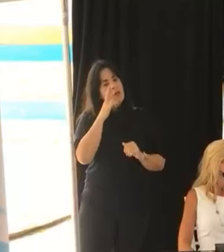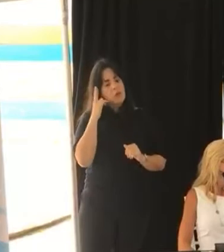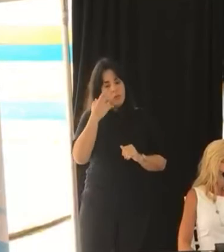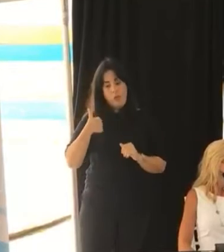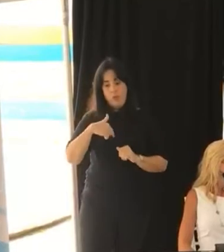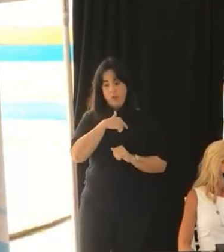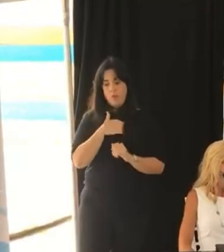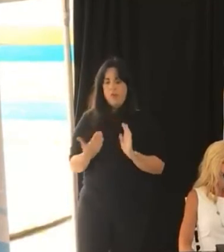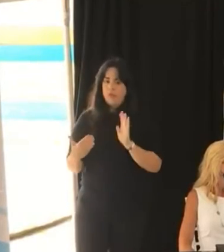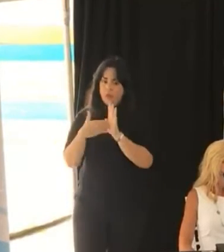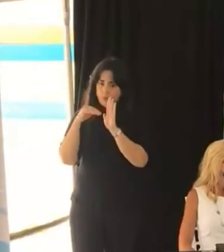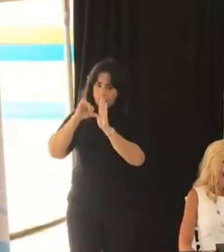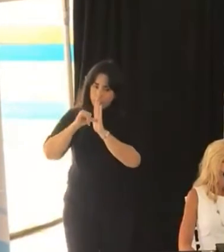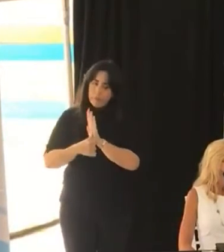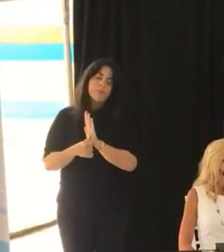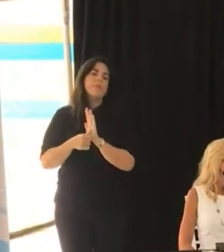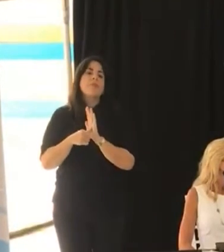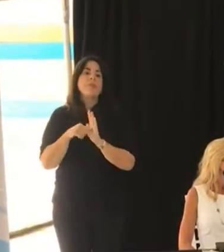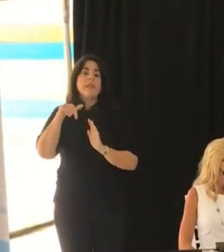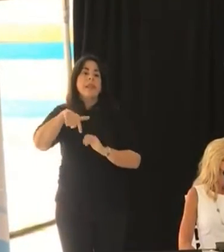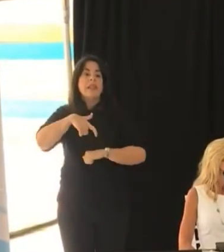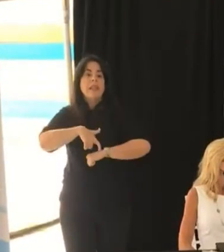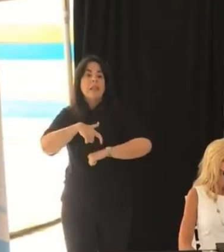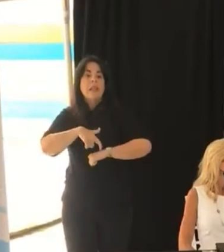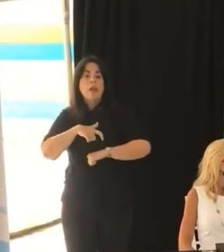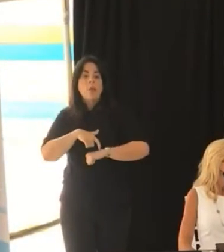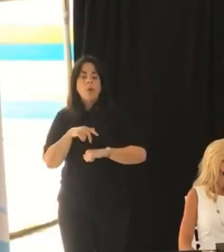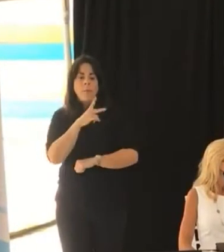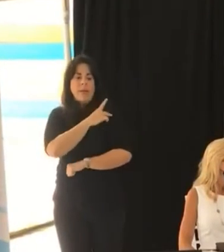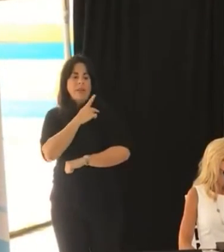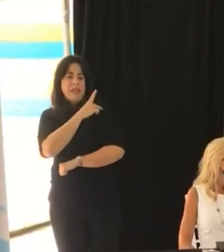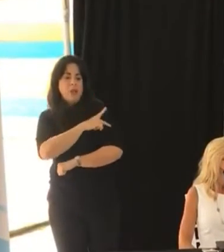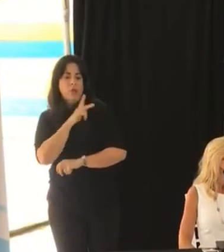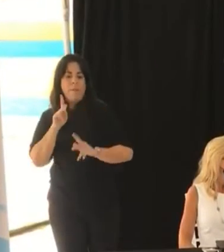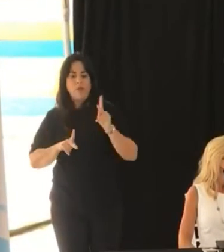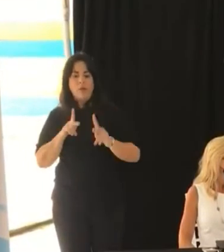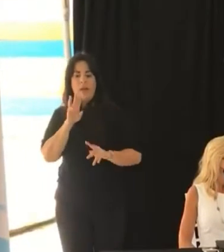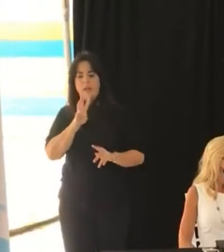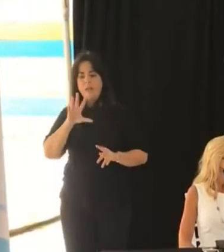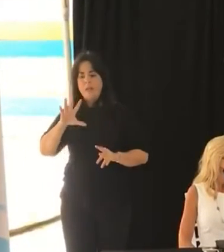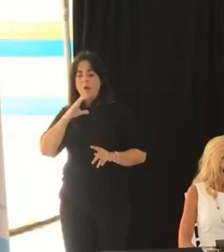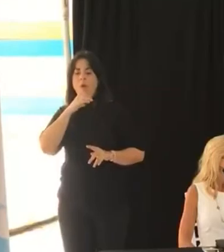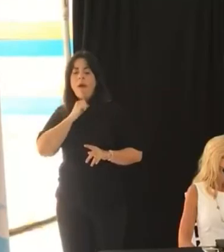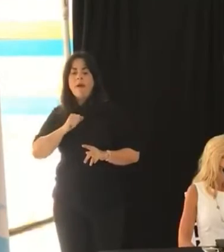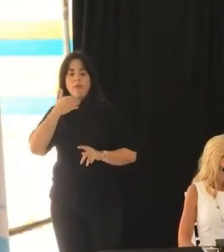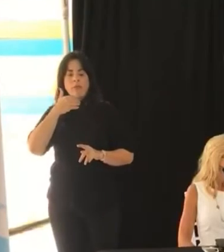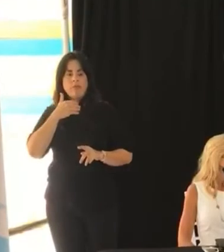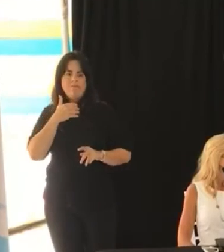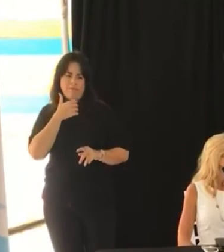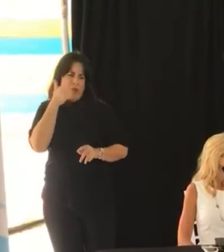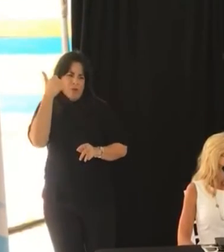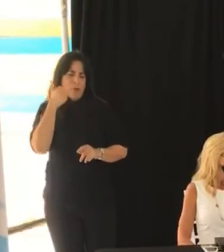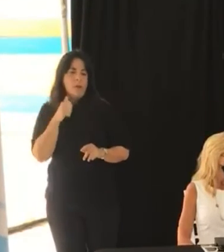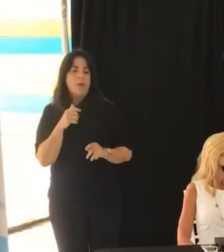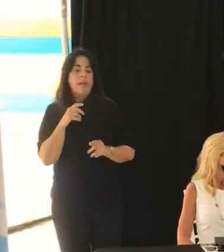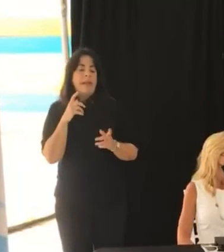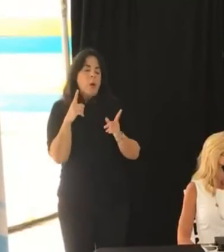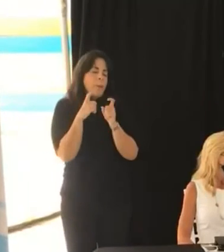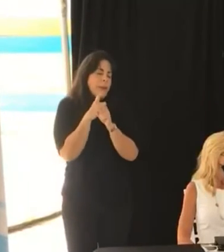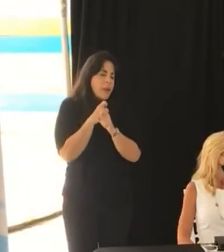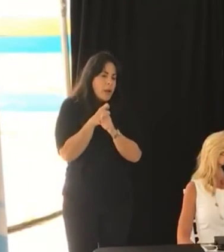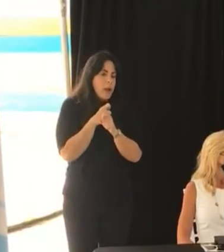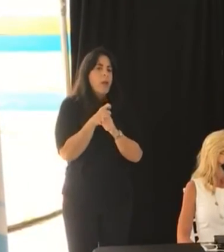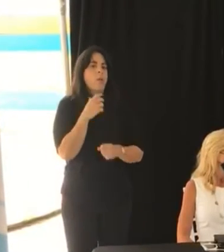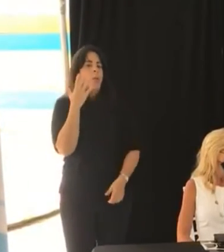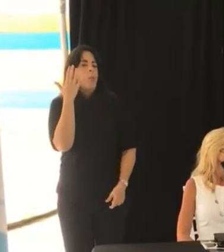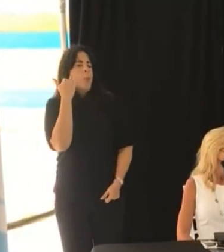y vuelvo y repito, en esta ocasión con los pacientes mayores de 65 años es una situación complicada,